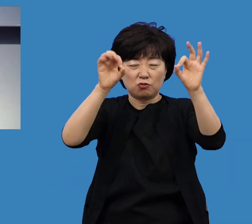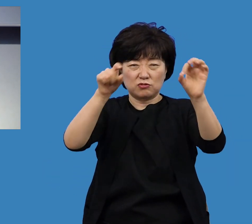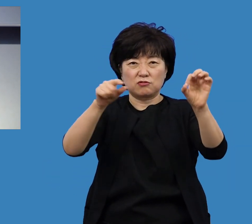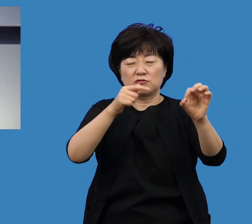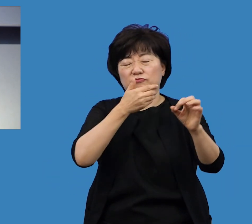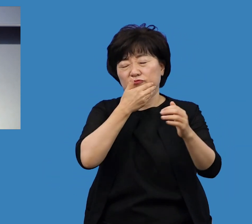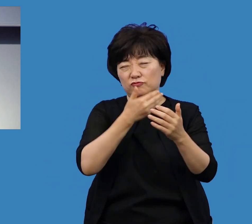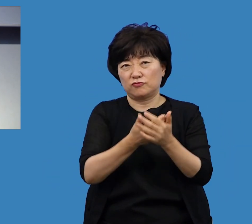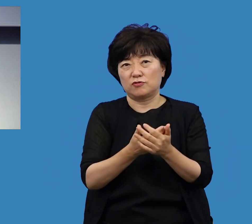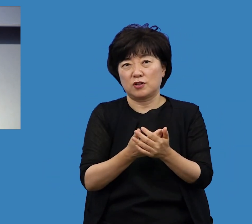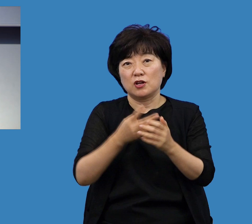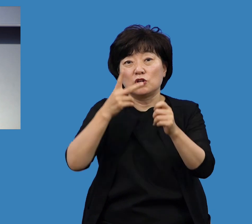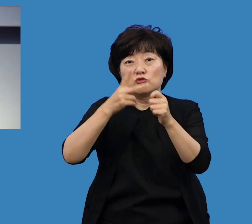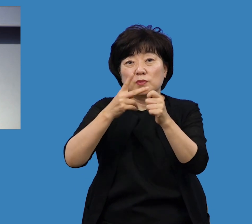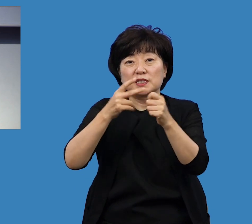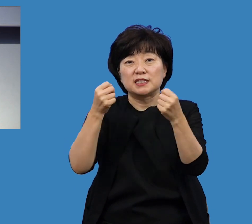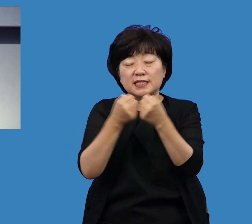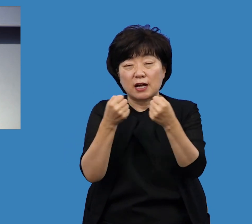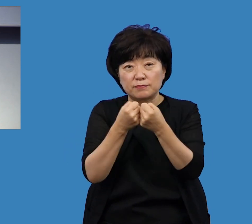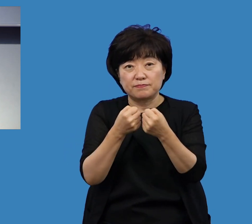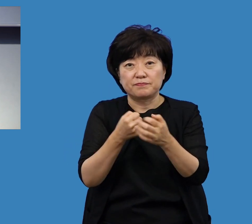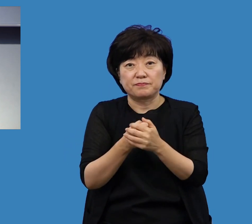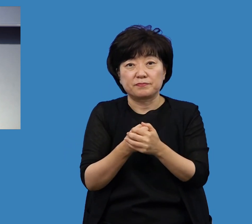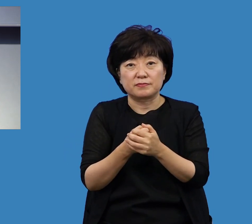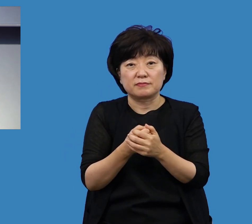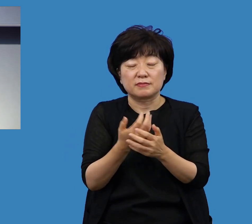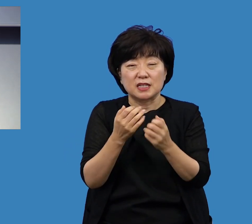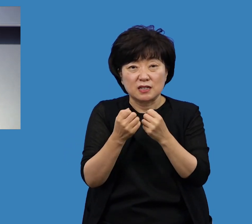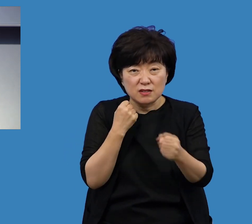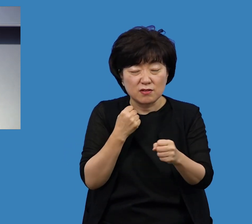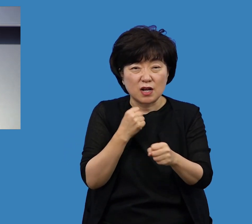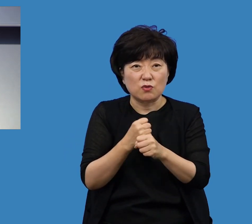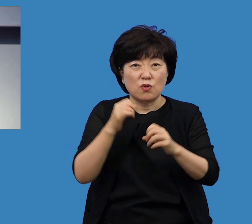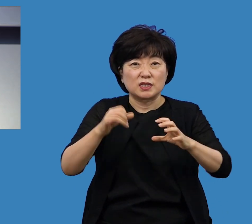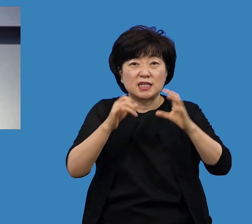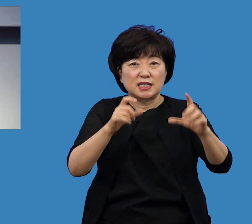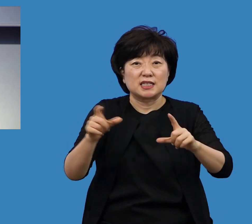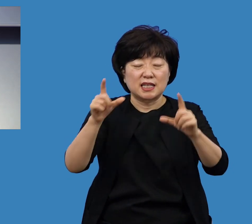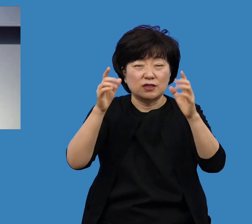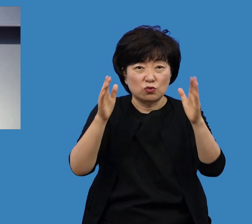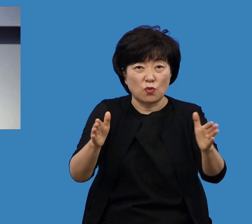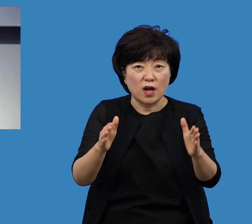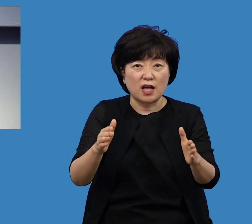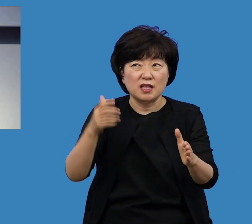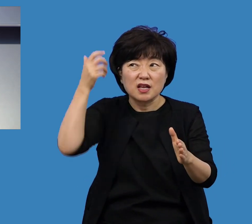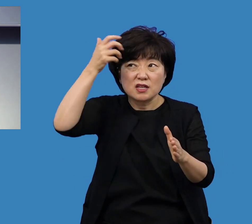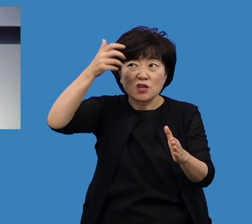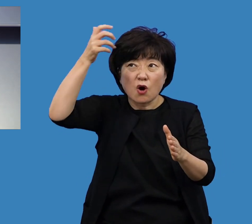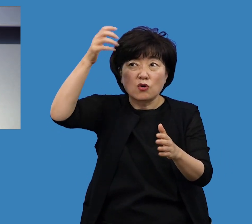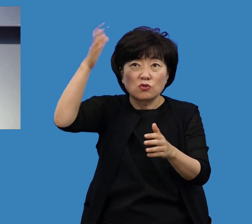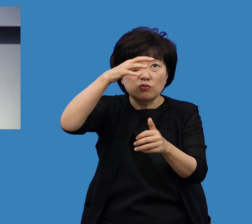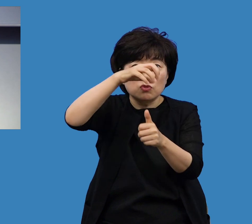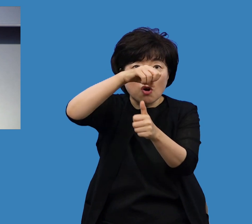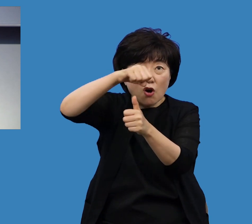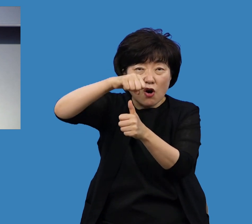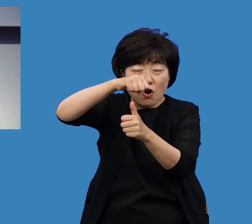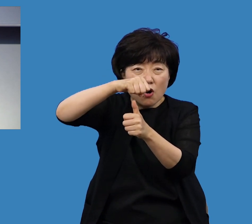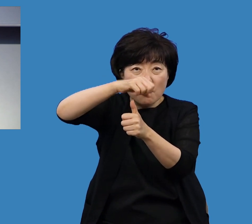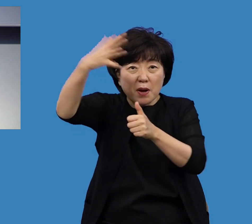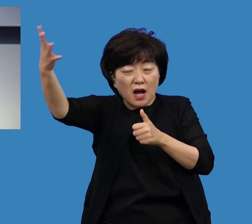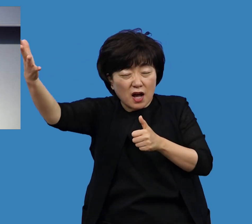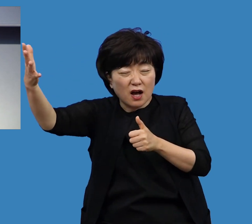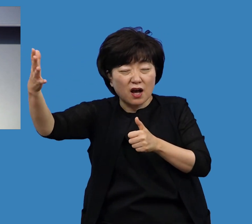두 번째 싸움이 있습니다. 그럼에도 불구하고 우리가 세상에 살아가는 한 이 영들의 영향에서 완전히 자유로울 수는 없습니다. 세상의 사방에다